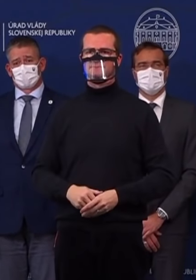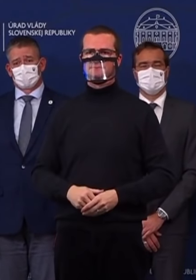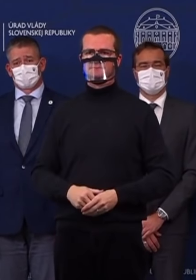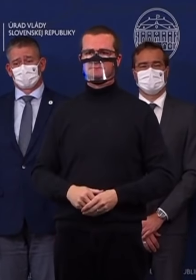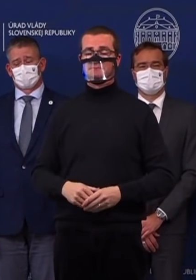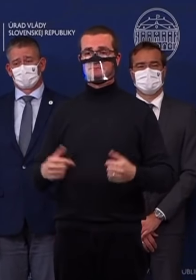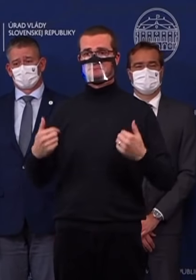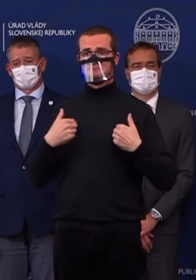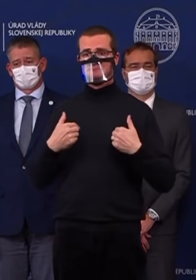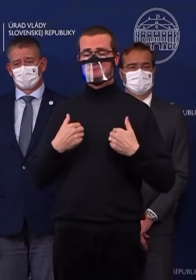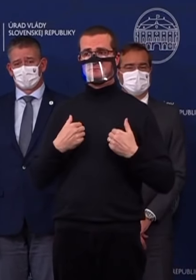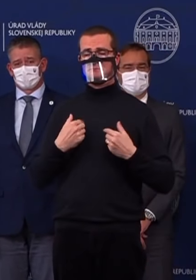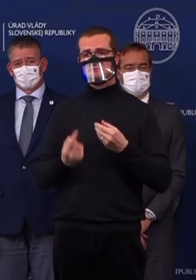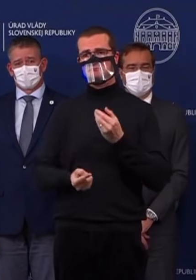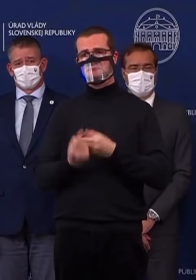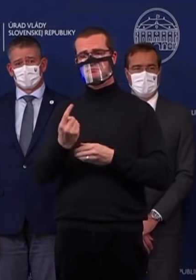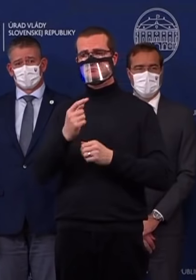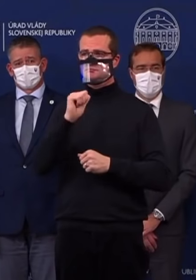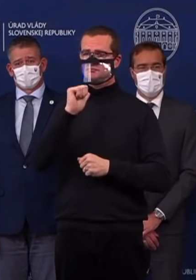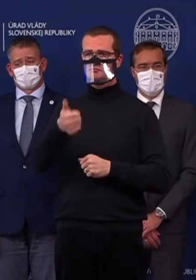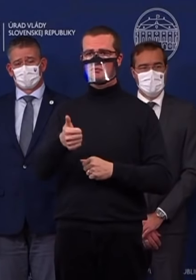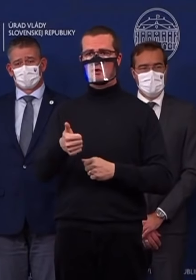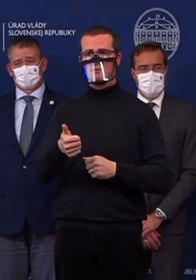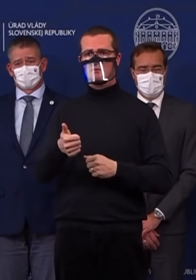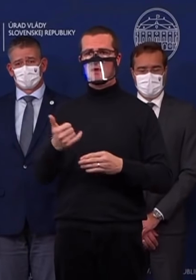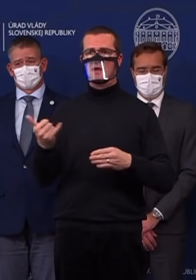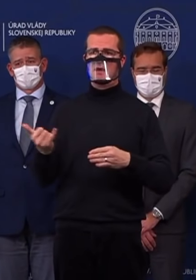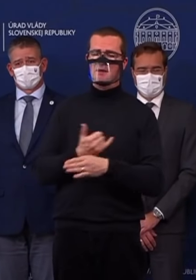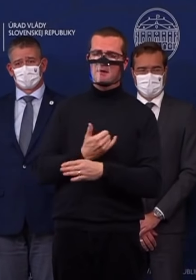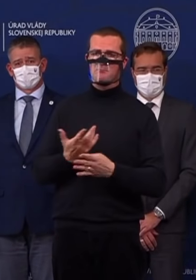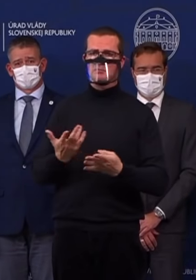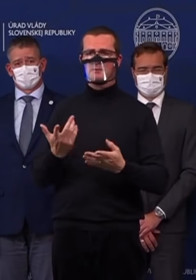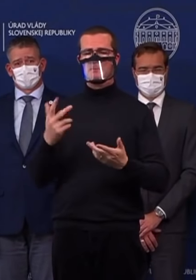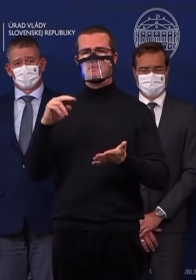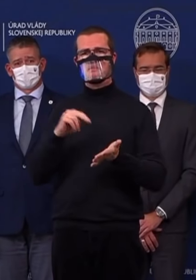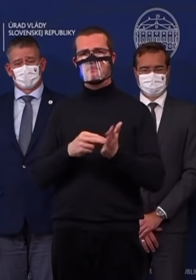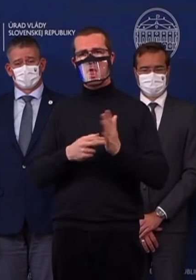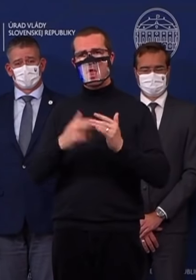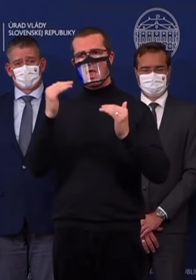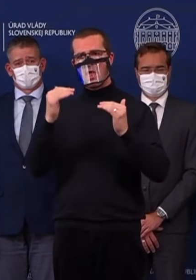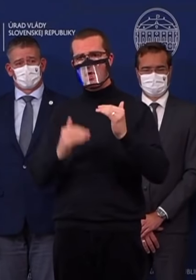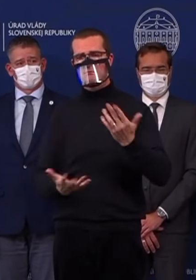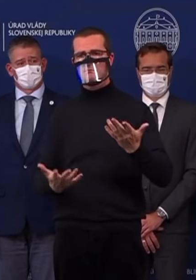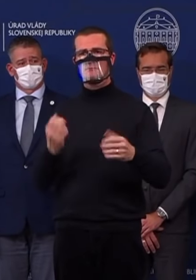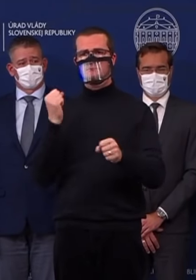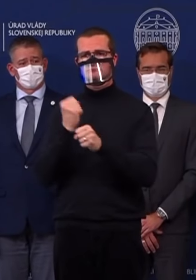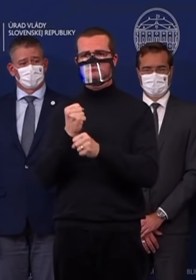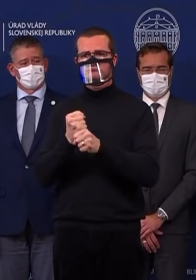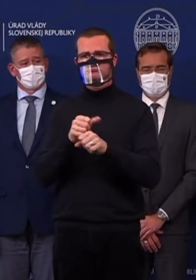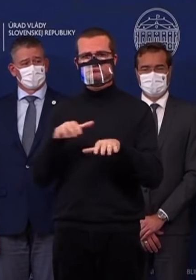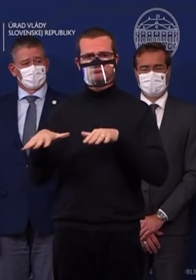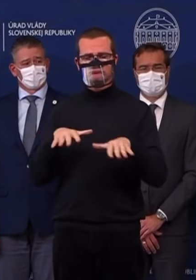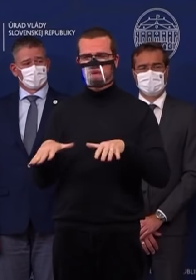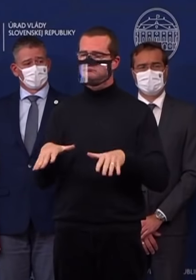My sme neregistrovali žiadne zásadné pochybenia, jak v plánovacom procese, tak v procese vykonávania.